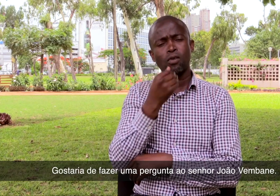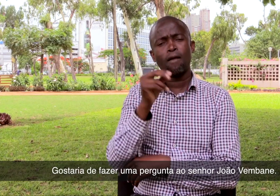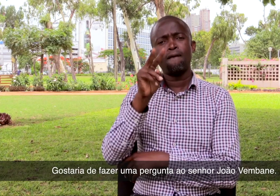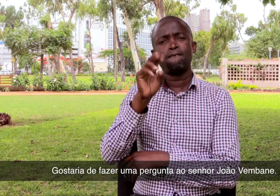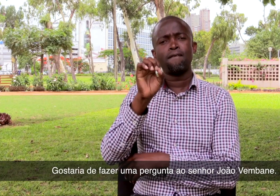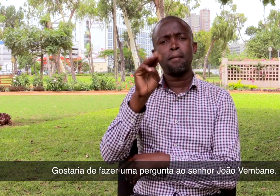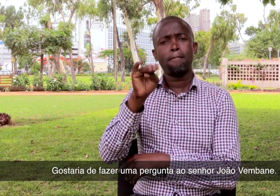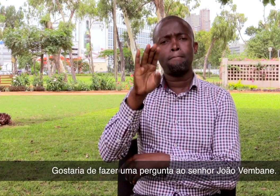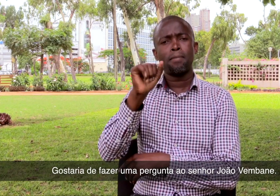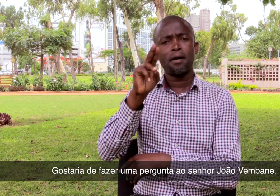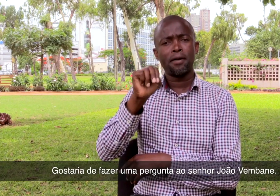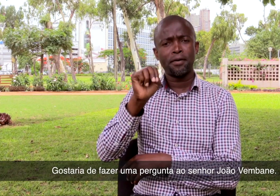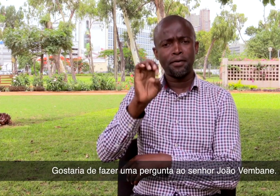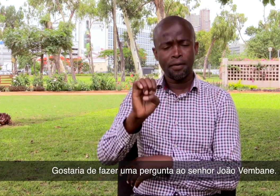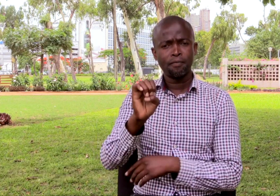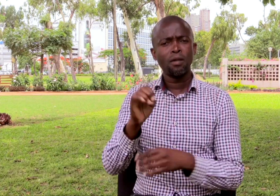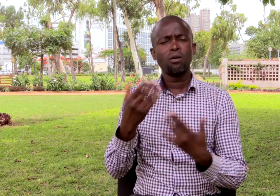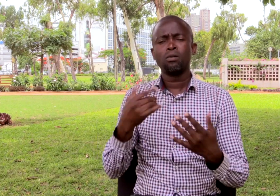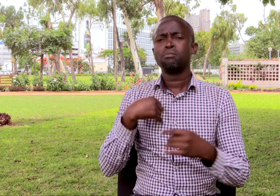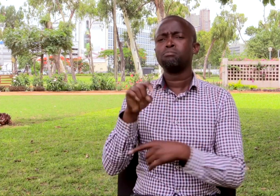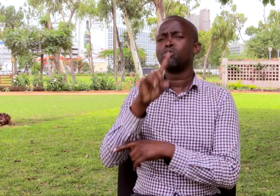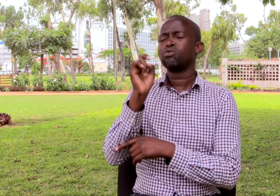Gostaria de fazer a pergunta ao senhor João Vimbani.